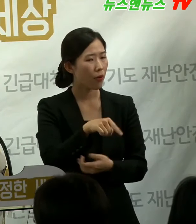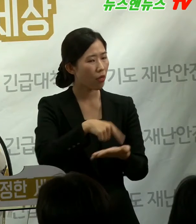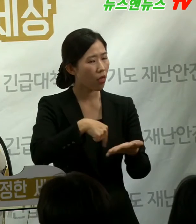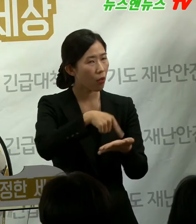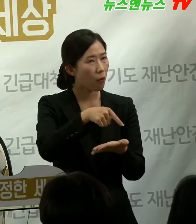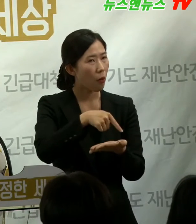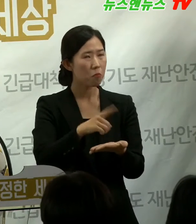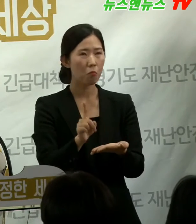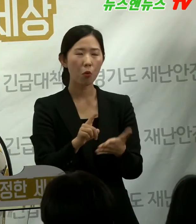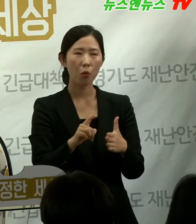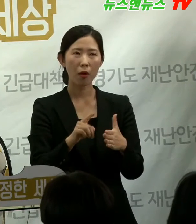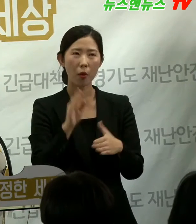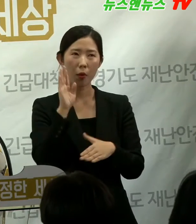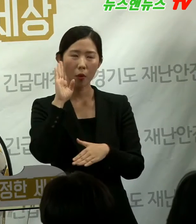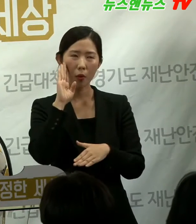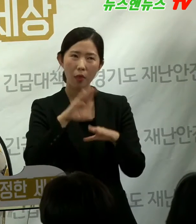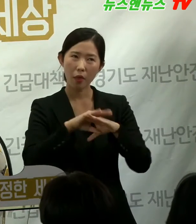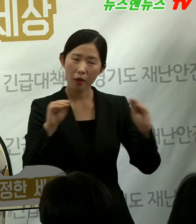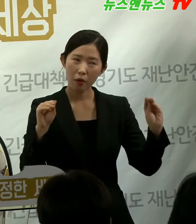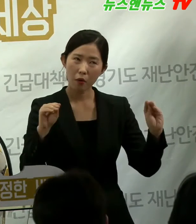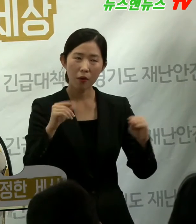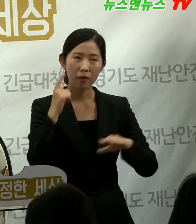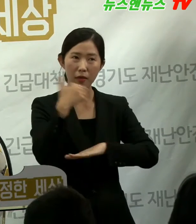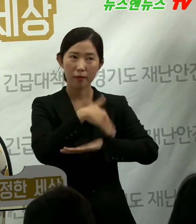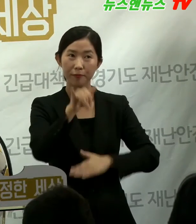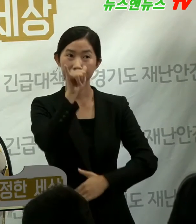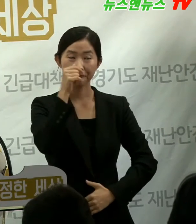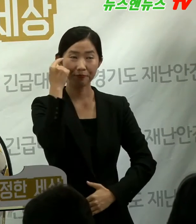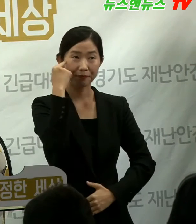제가 말기에 좀 적어놨습니다만은